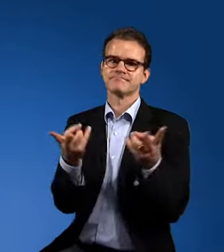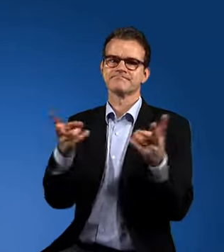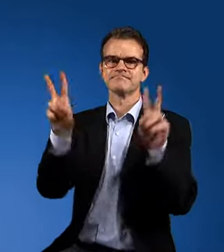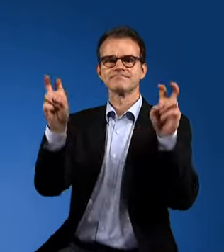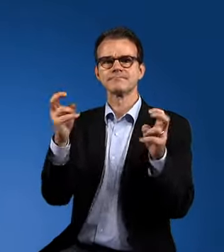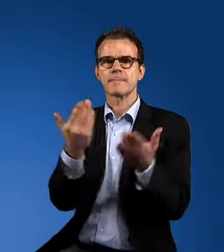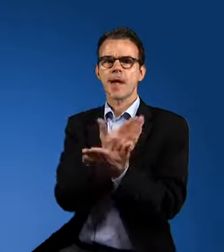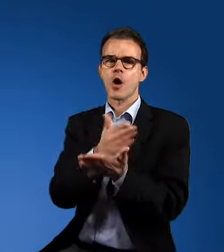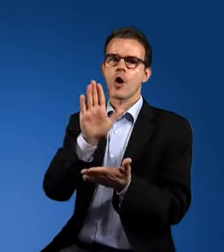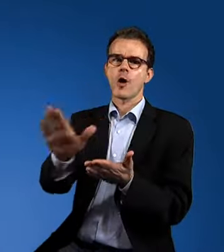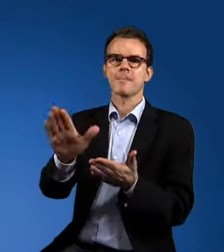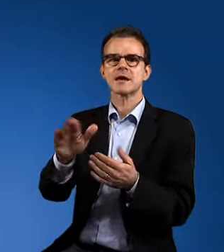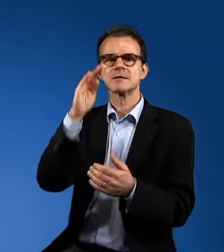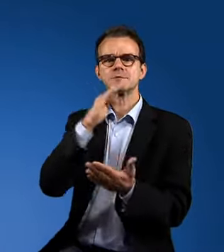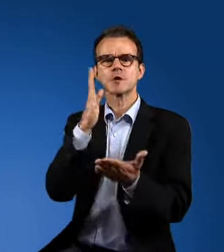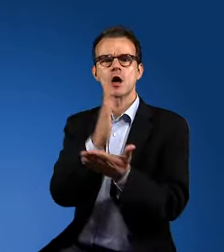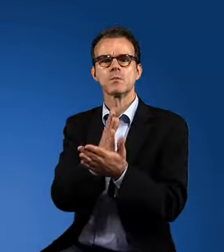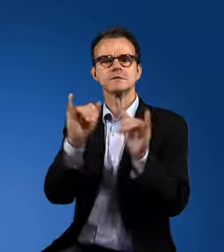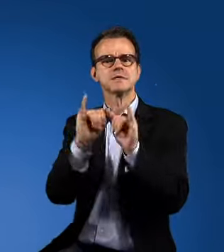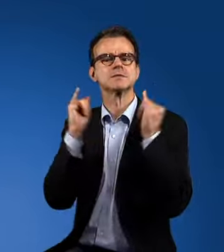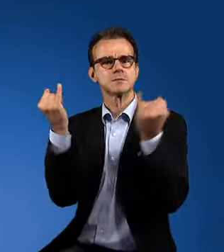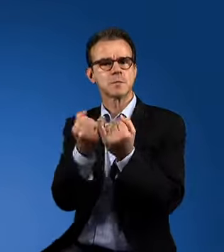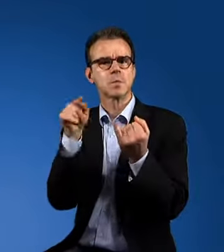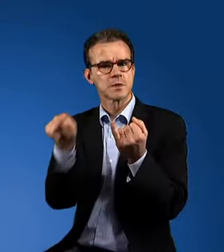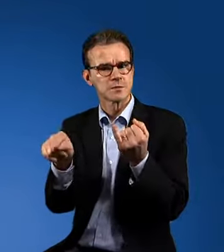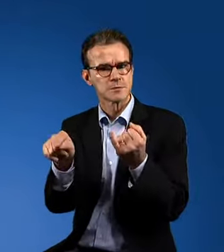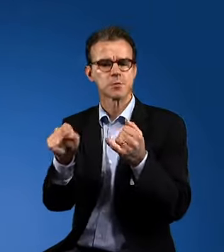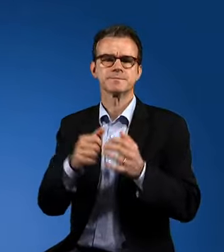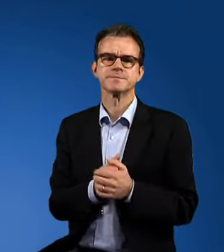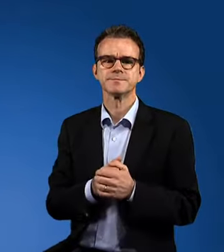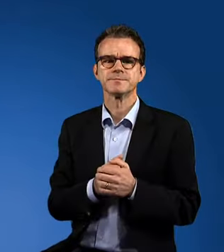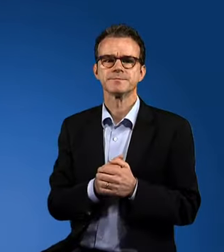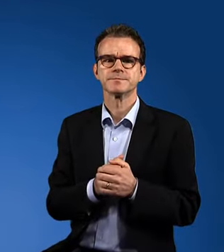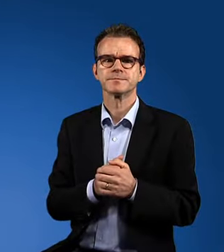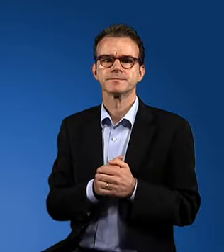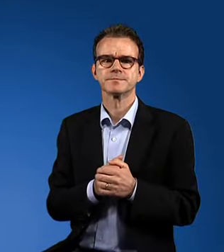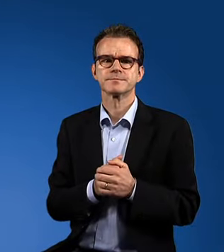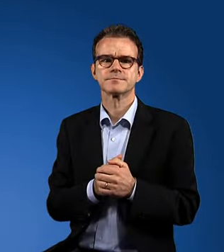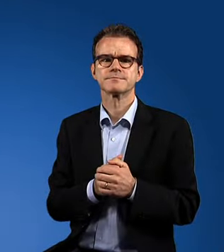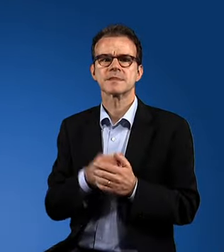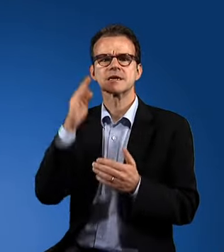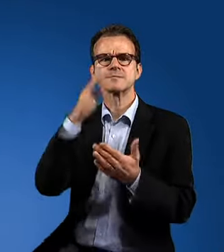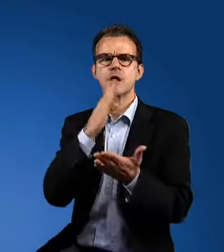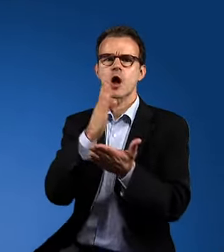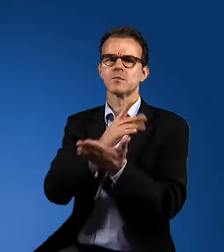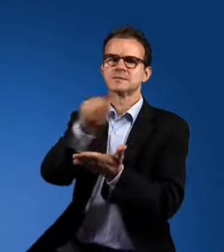vuonna 2012 alusta tulee tämmöinen kansallinen